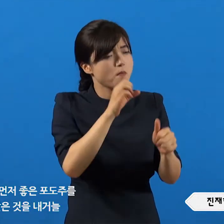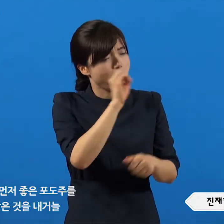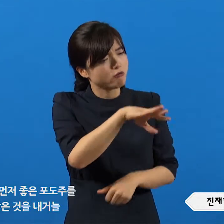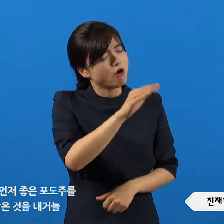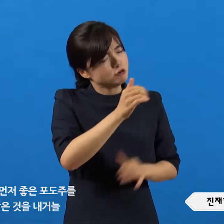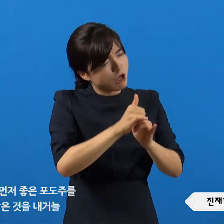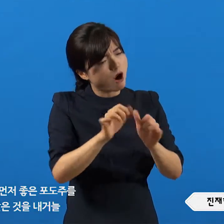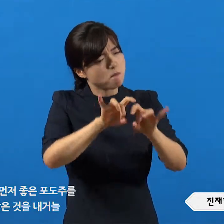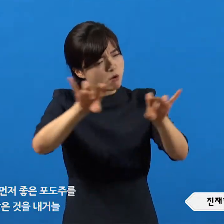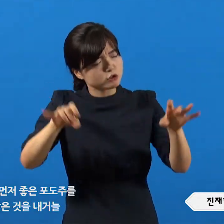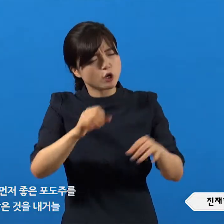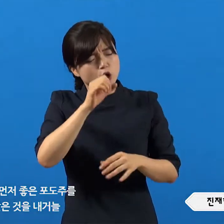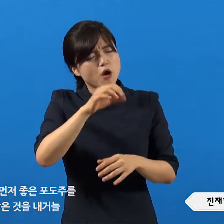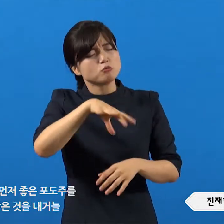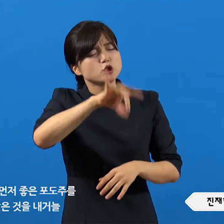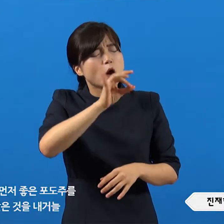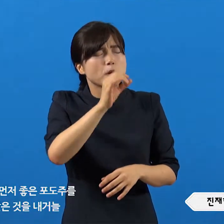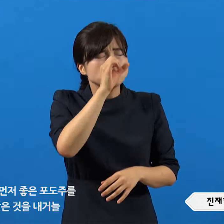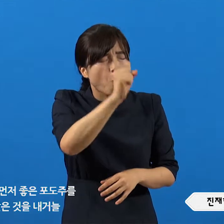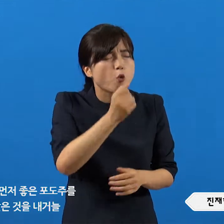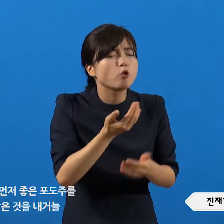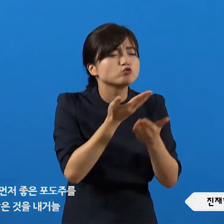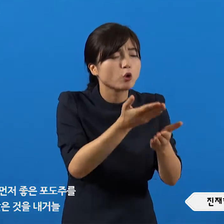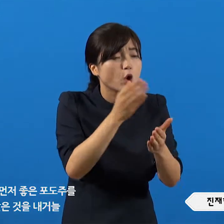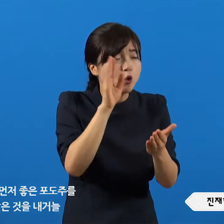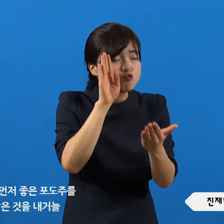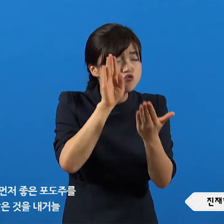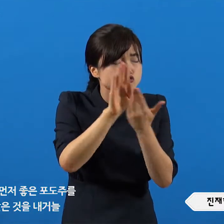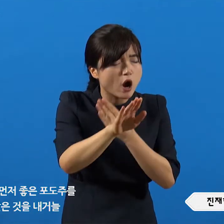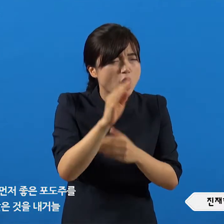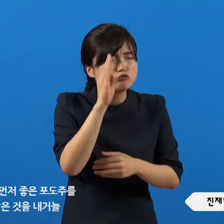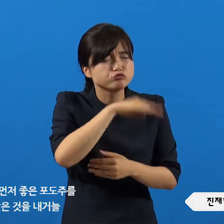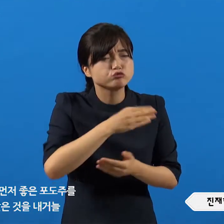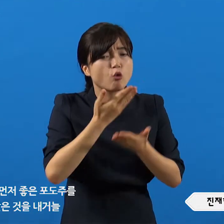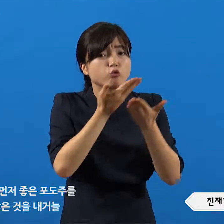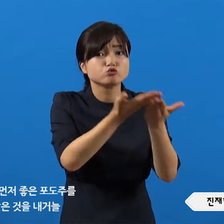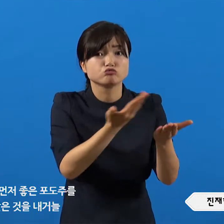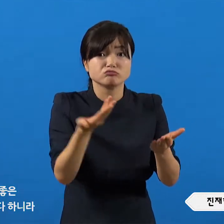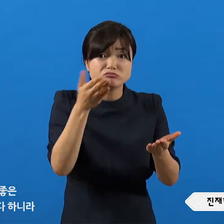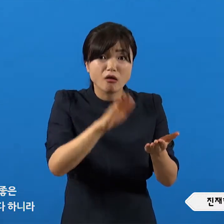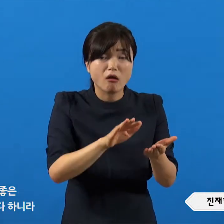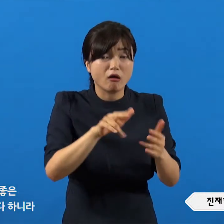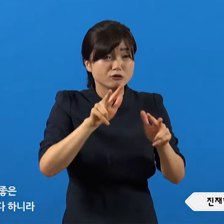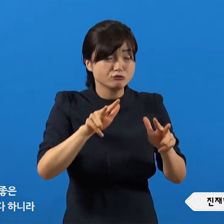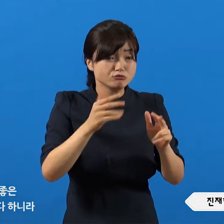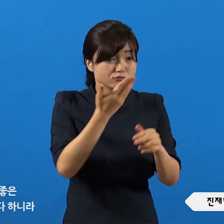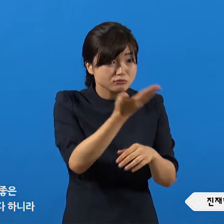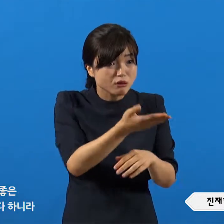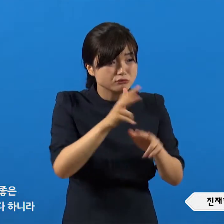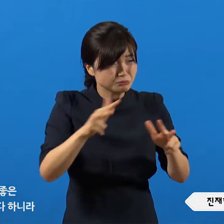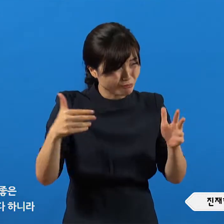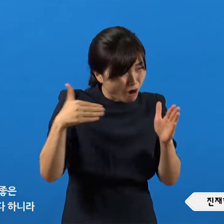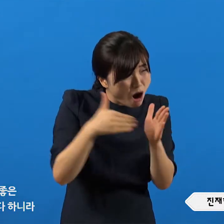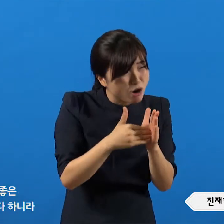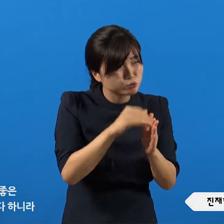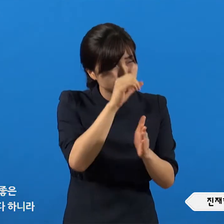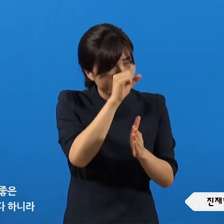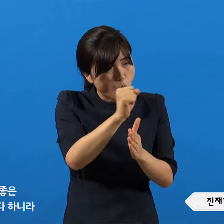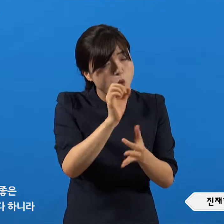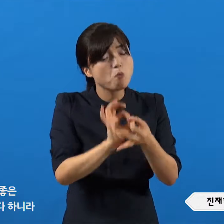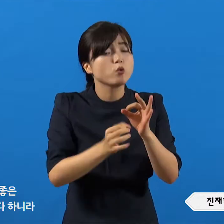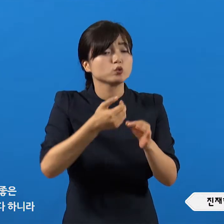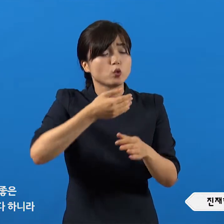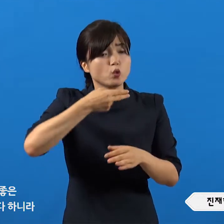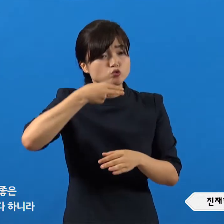사람마다 먼저 좋은 포도주를 내고 낮은 것을 내거늘 그대는 지금까지 좋은